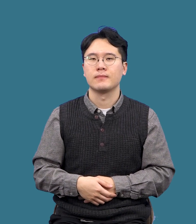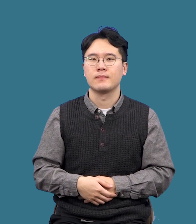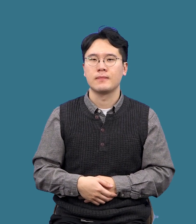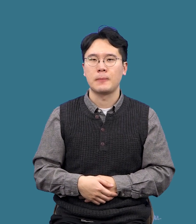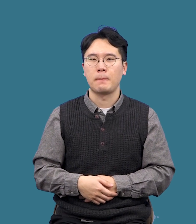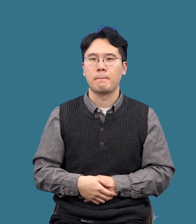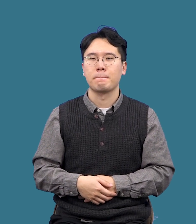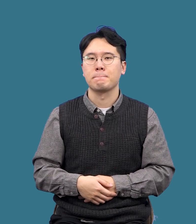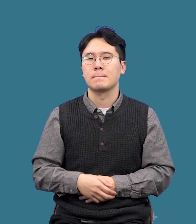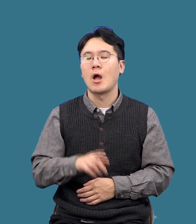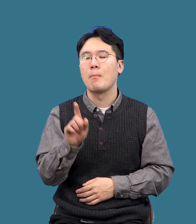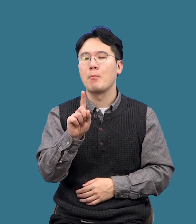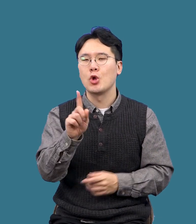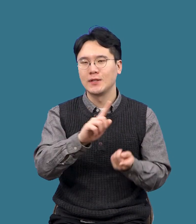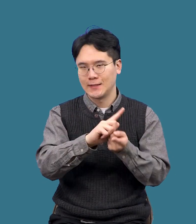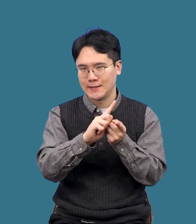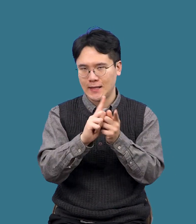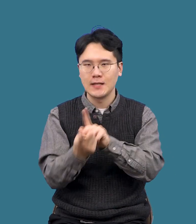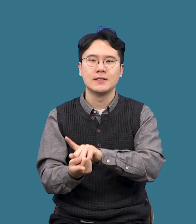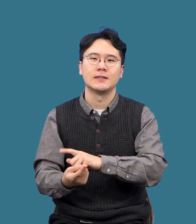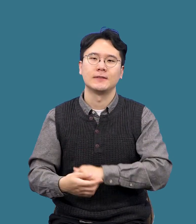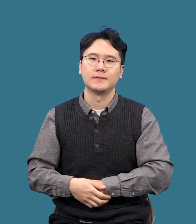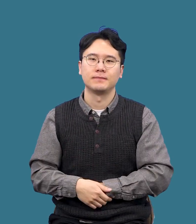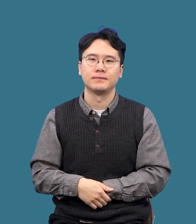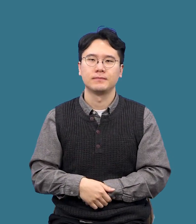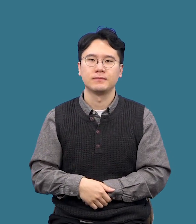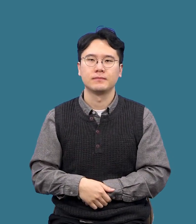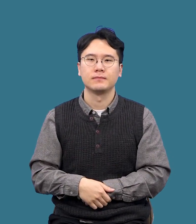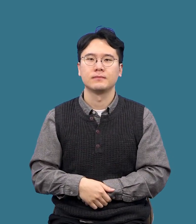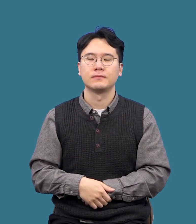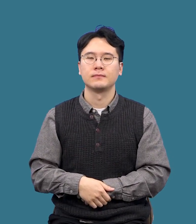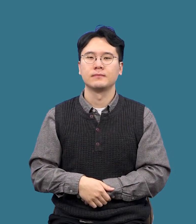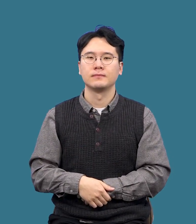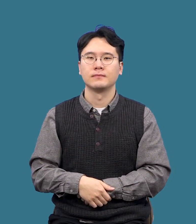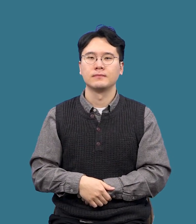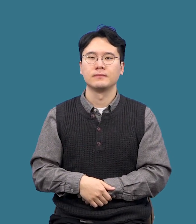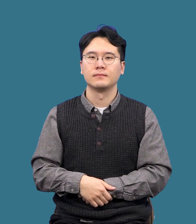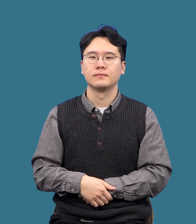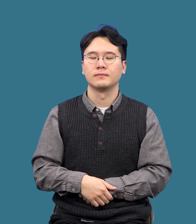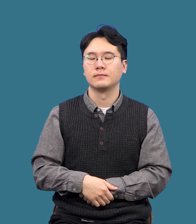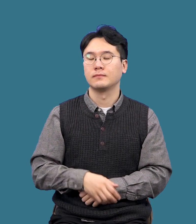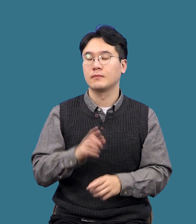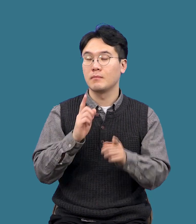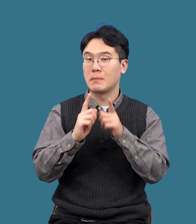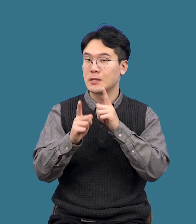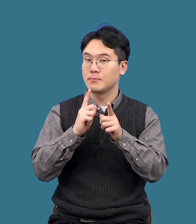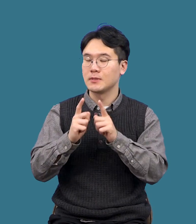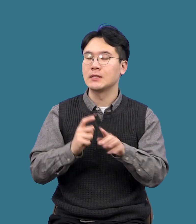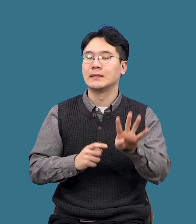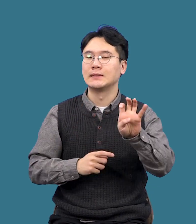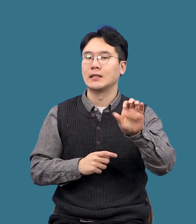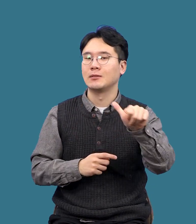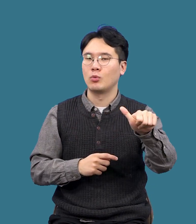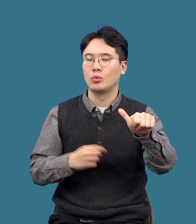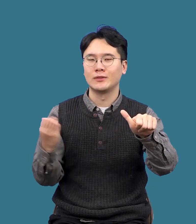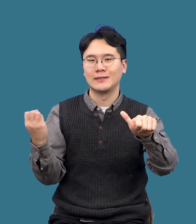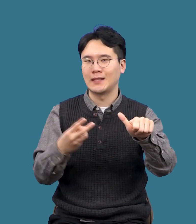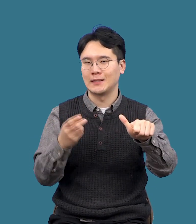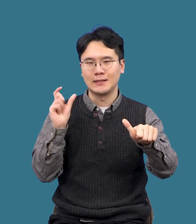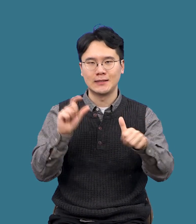of 뭐 대신에. 자, 이 말씀이 45절에 다시